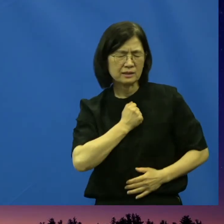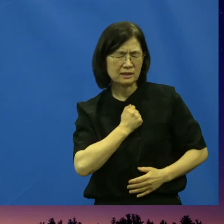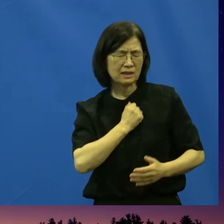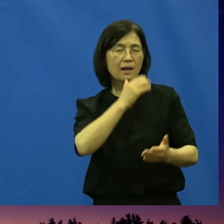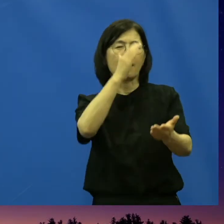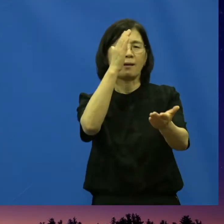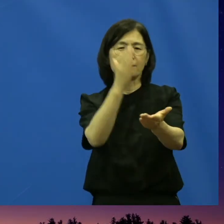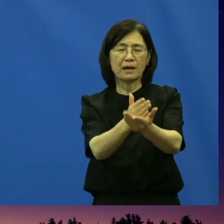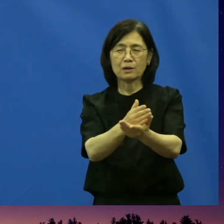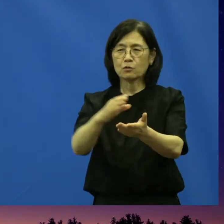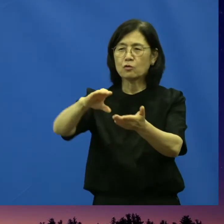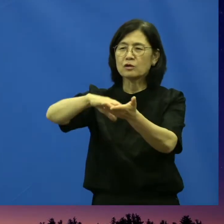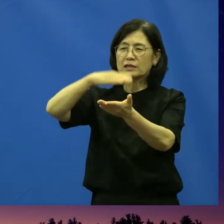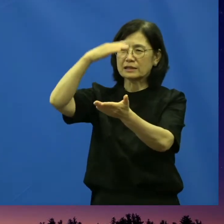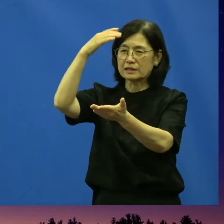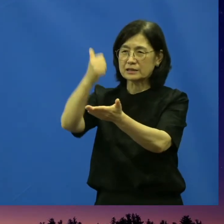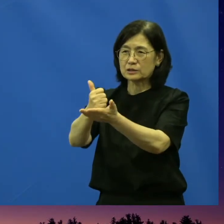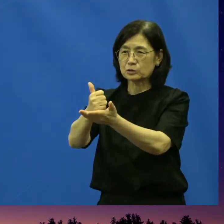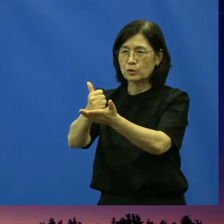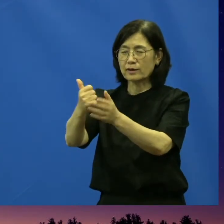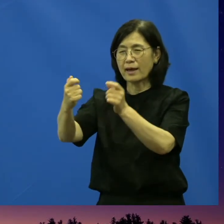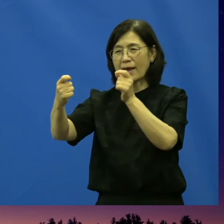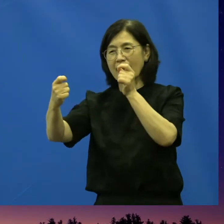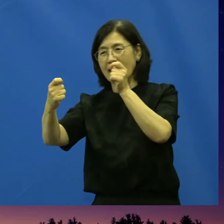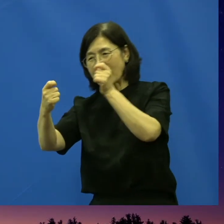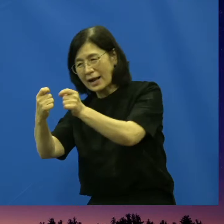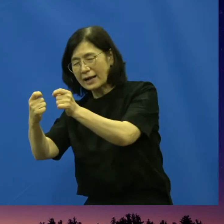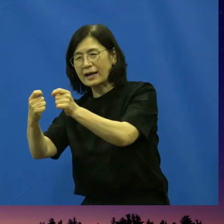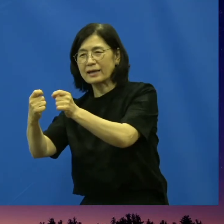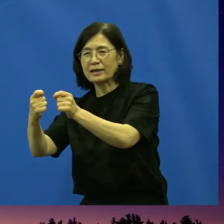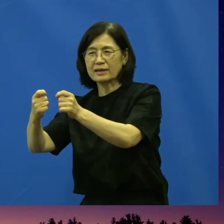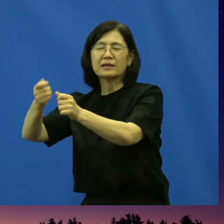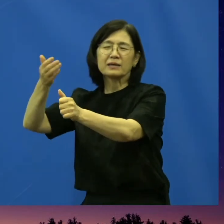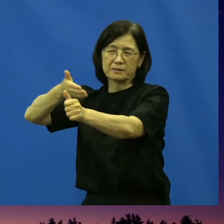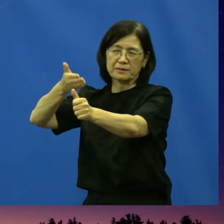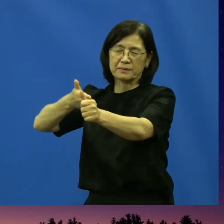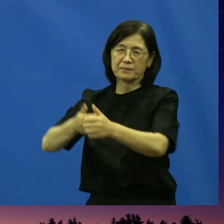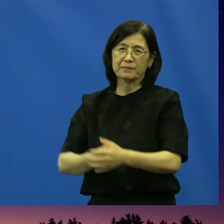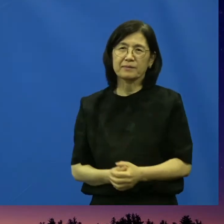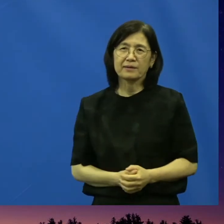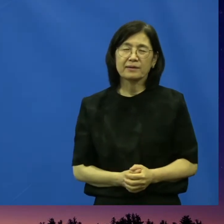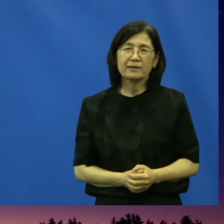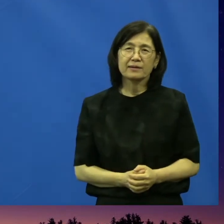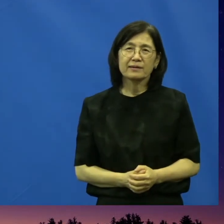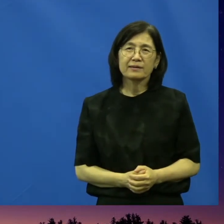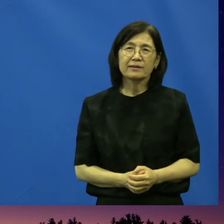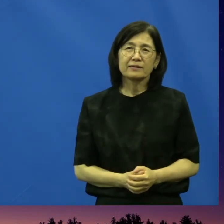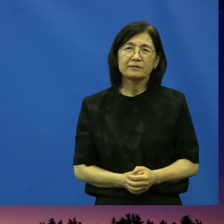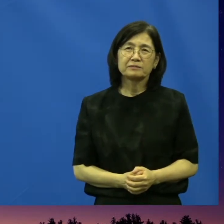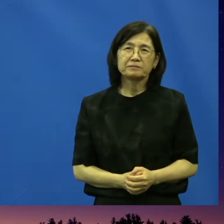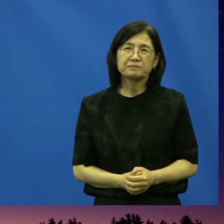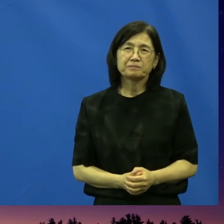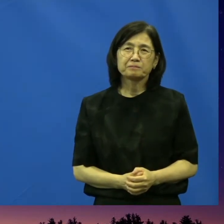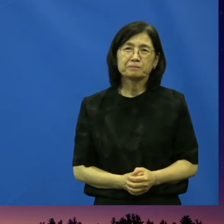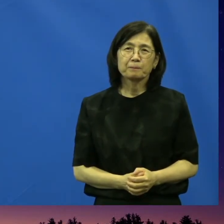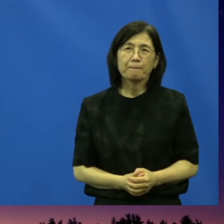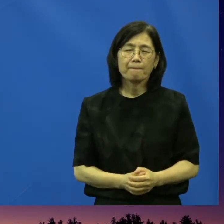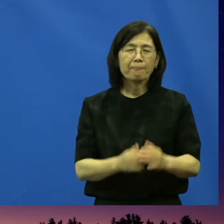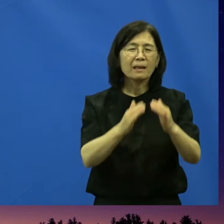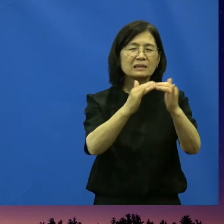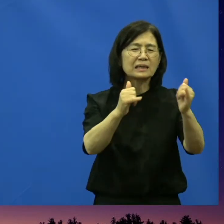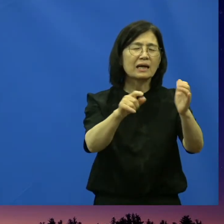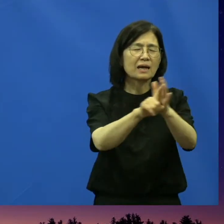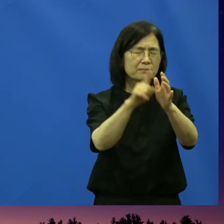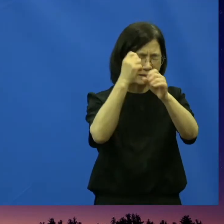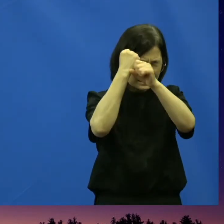아니라 그리스도에게 피하면 살려주실 줄로 믿습니다. 여러분, 사람을 의지하지 마세요.